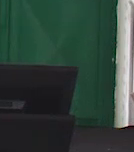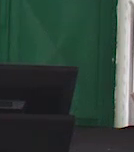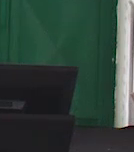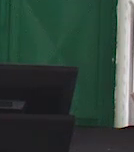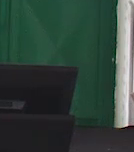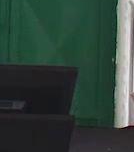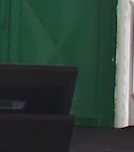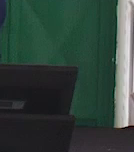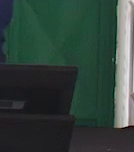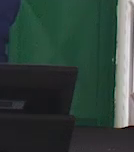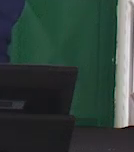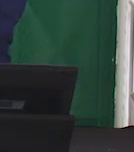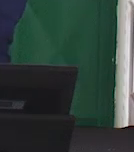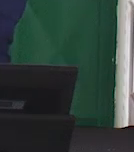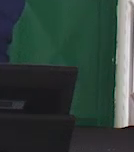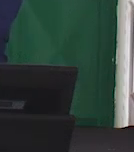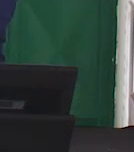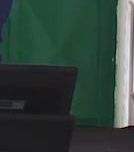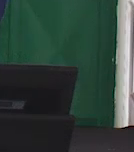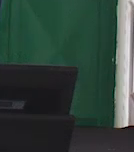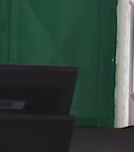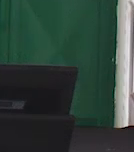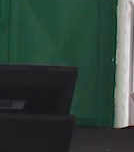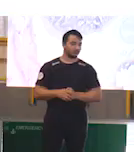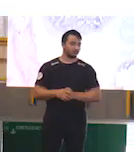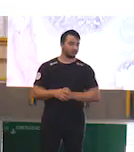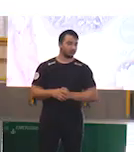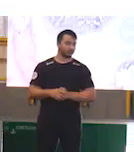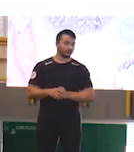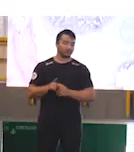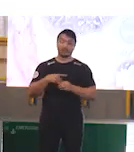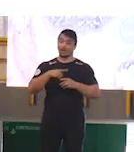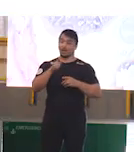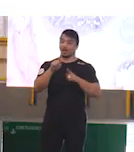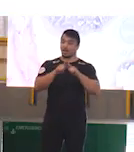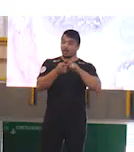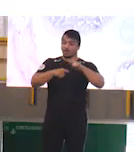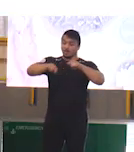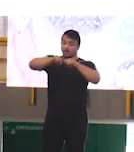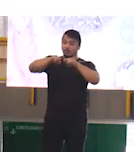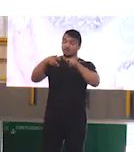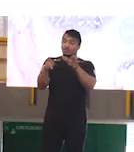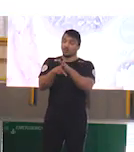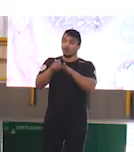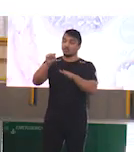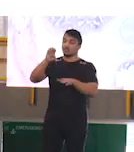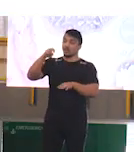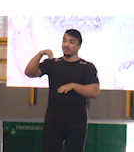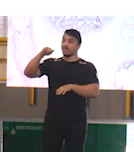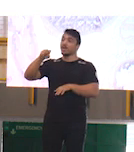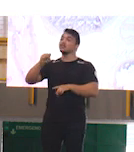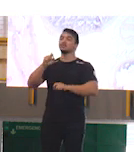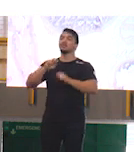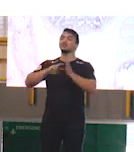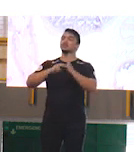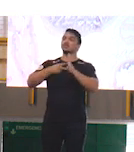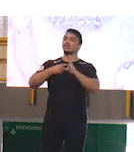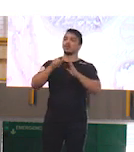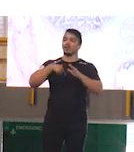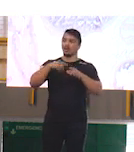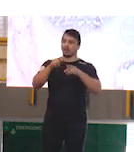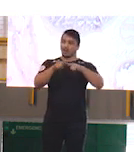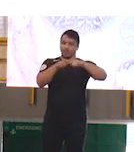sintomática. Vai passar. Obrigado. Glândulas seminais são glândulas que vão produzir quem?